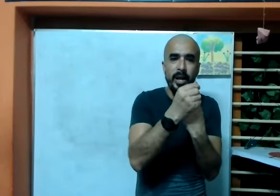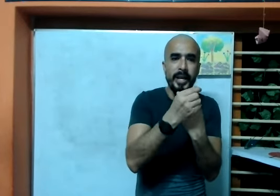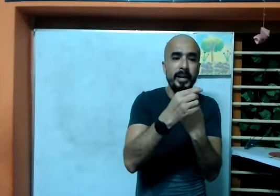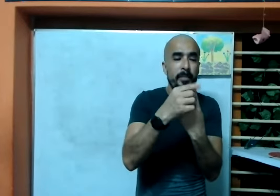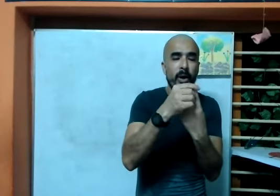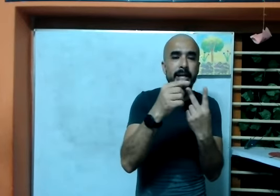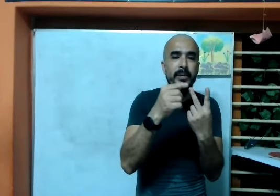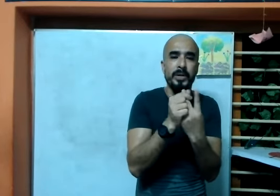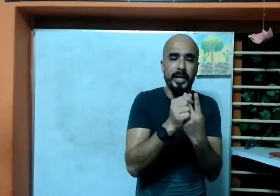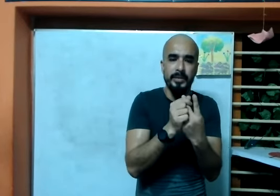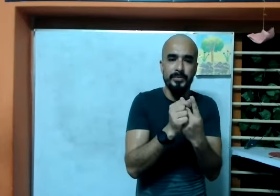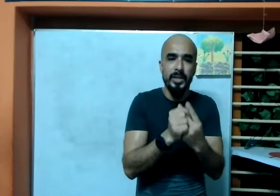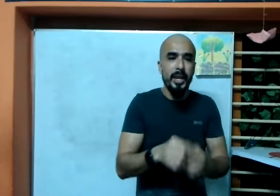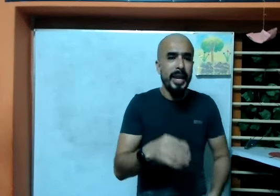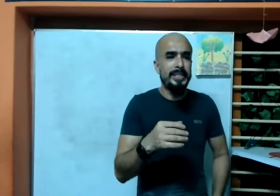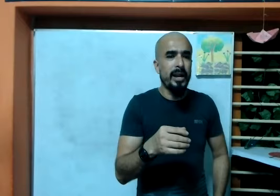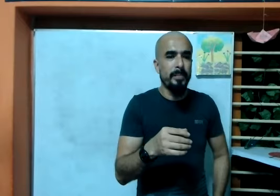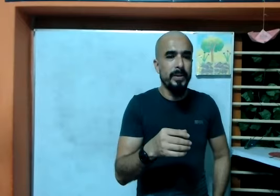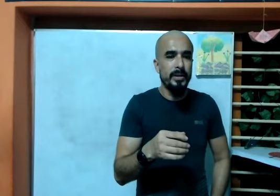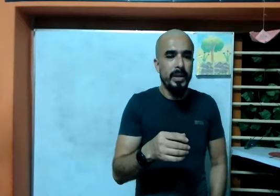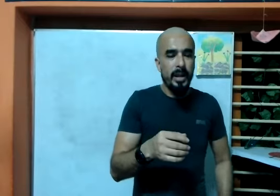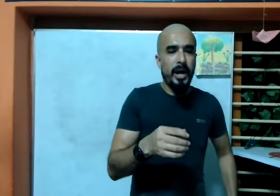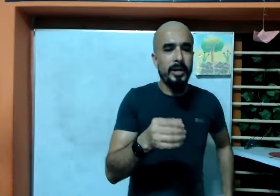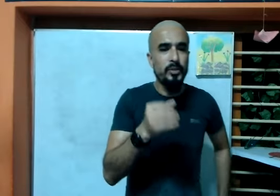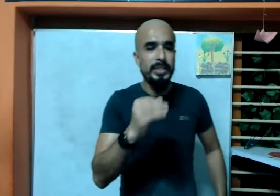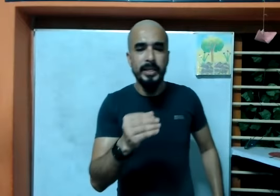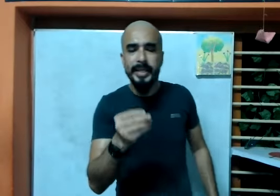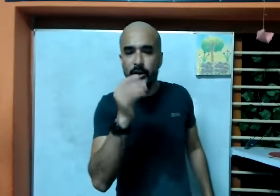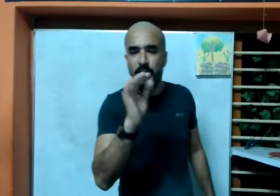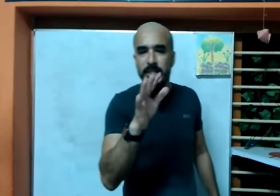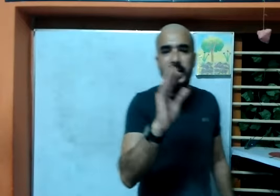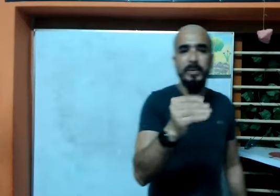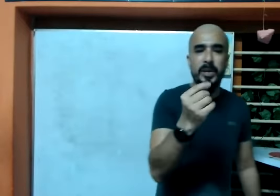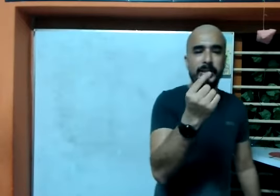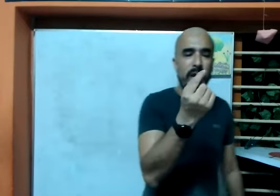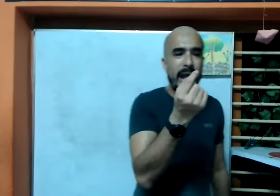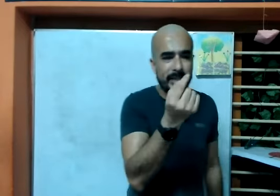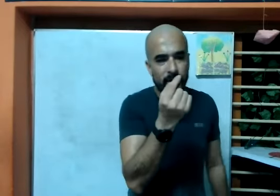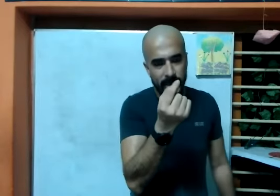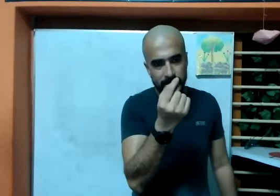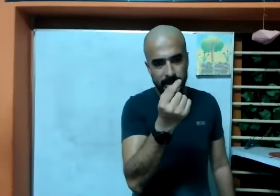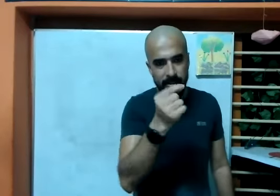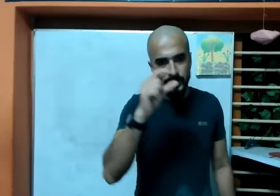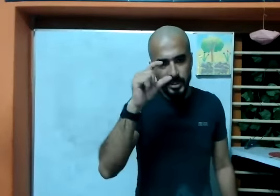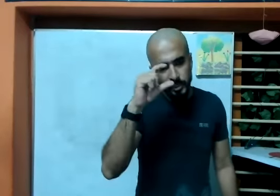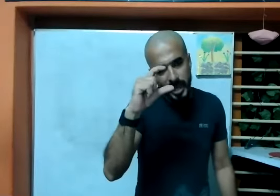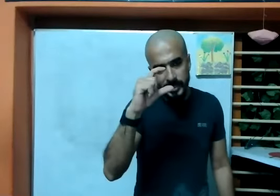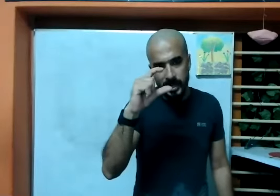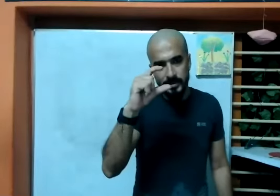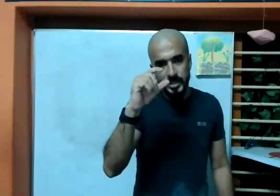লেখেন, বলেন এবং লেখেন। এই যারা আর তসিন, কেউ যদি দিনের মধ্যে মাত্র একটা করে এই জিনিস, শুধু একটা,